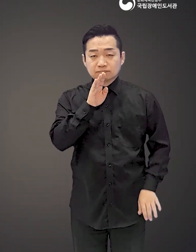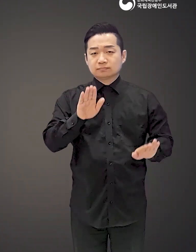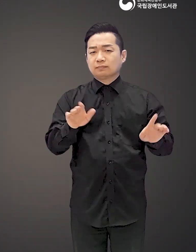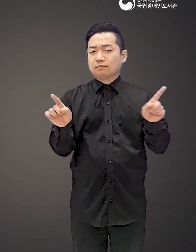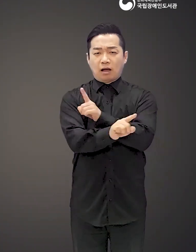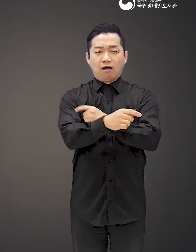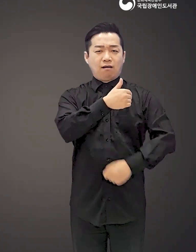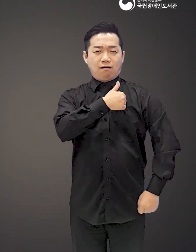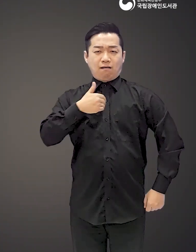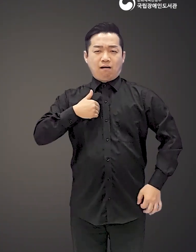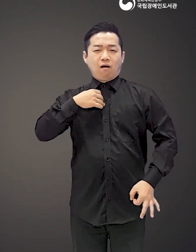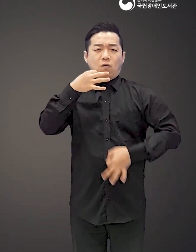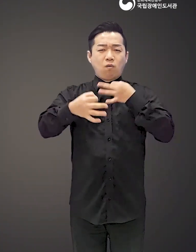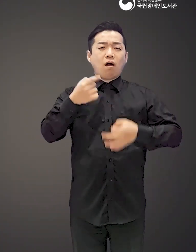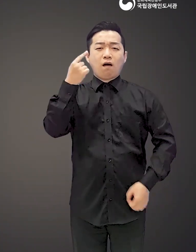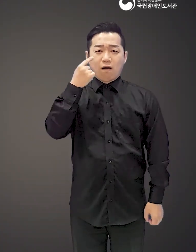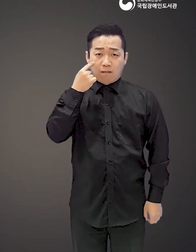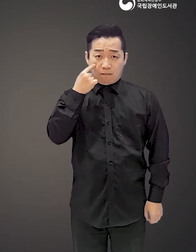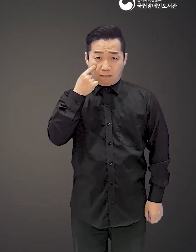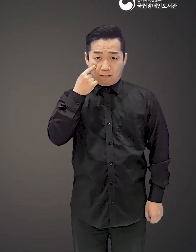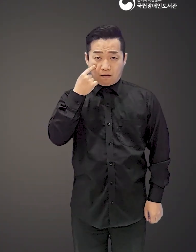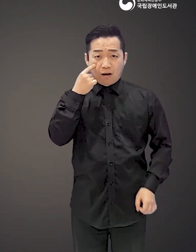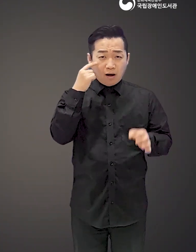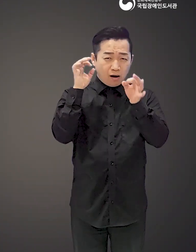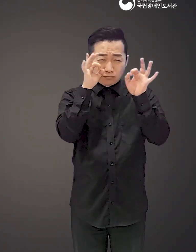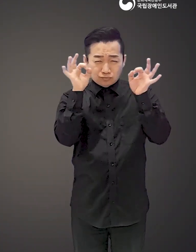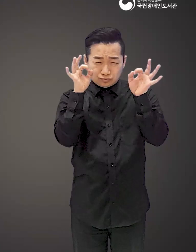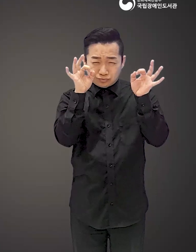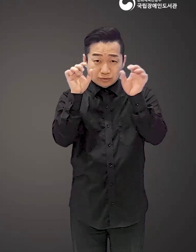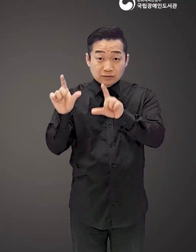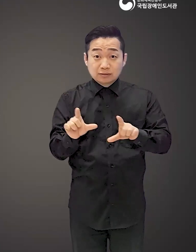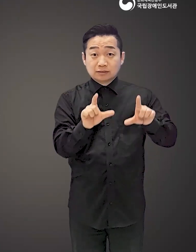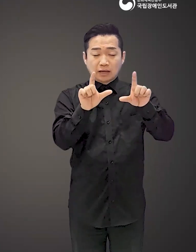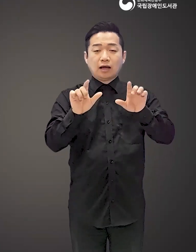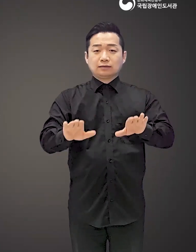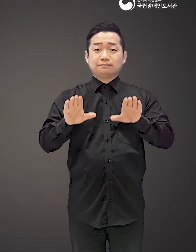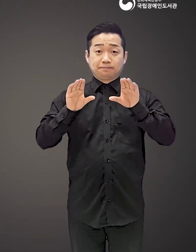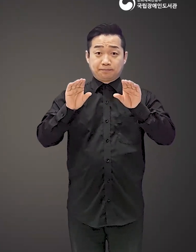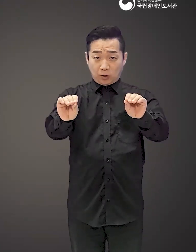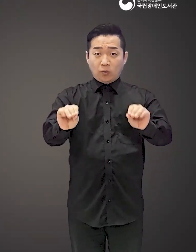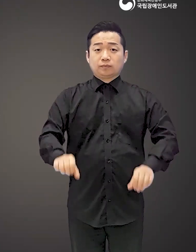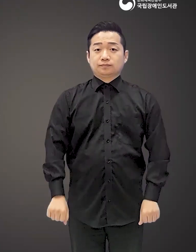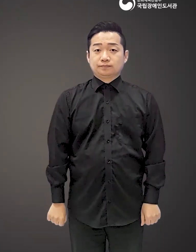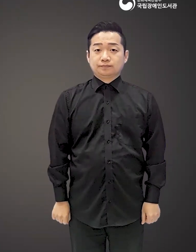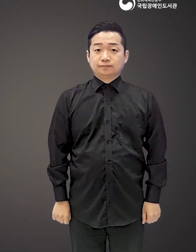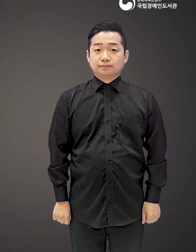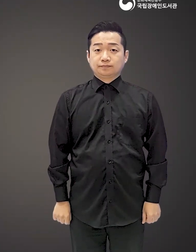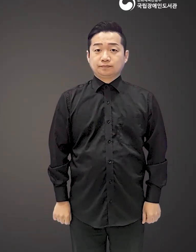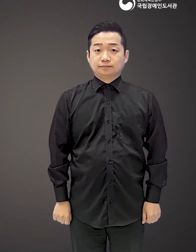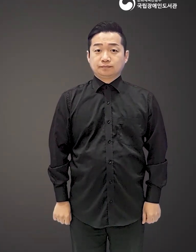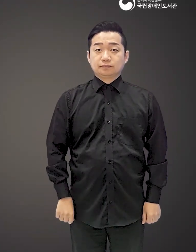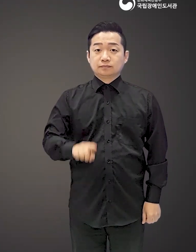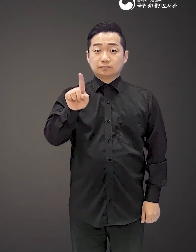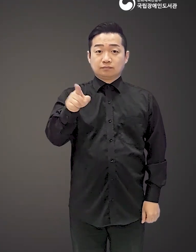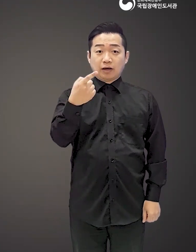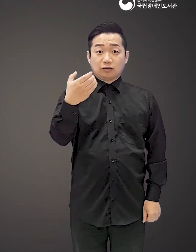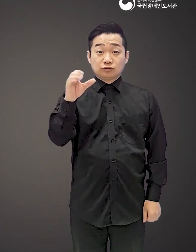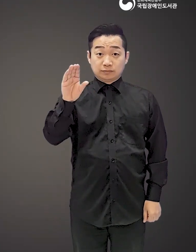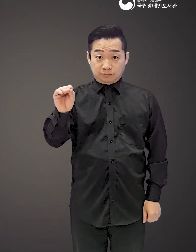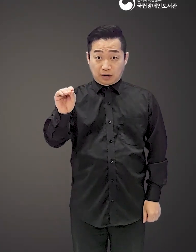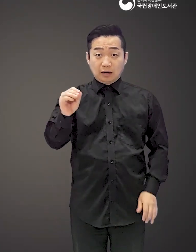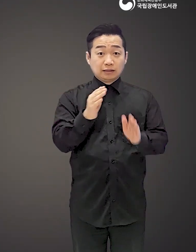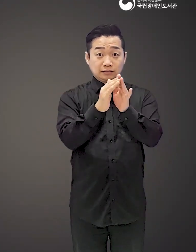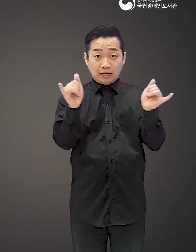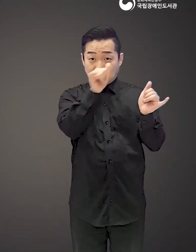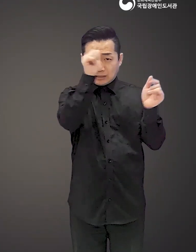그렇다면 이제 당당히 외쳐보세요. 눈치만 보는 삶은 이제 그만. 190만